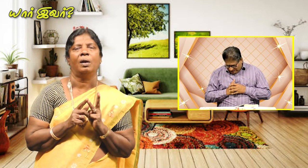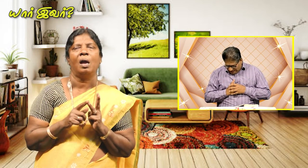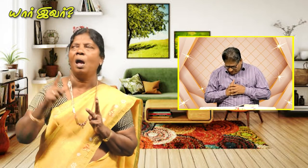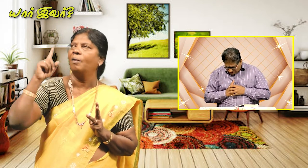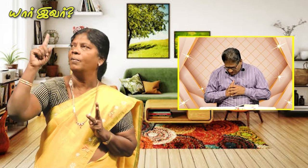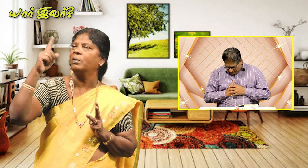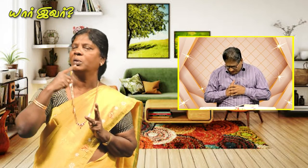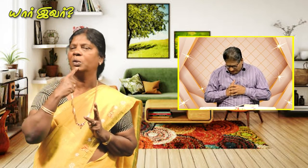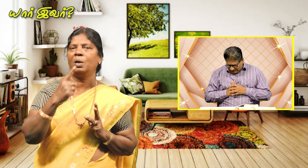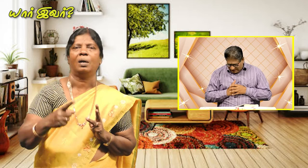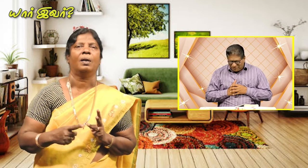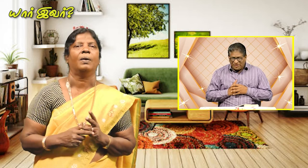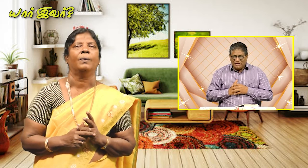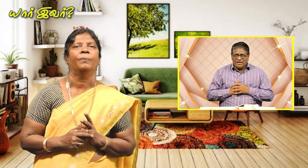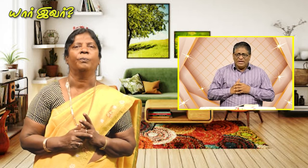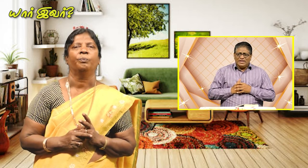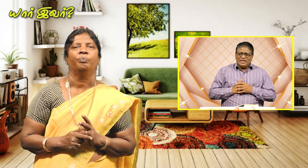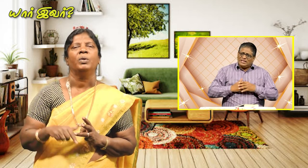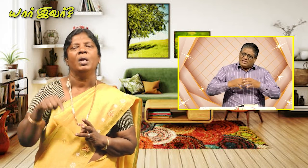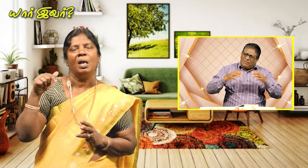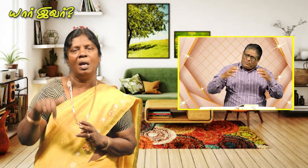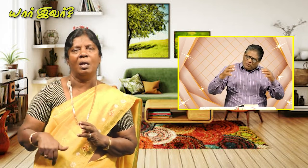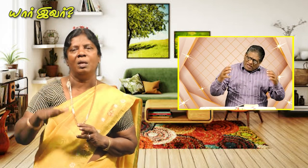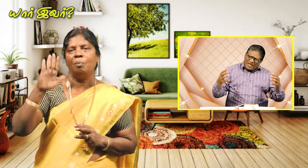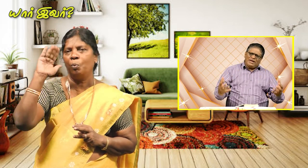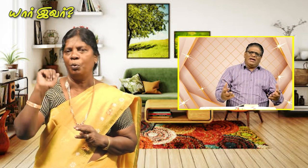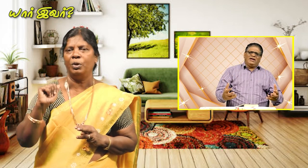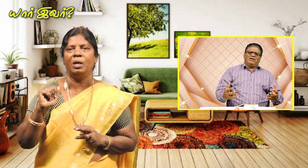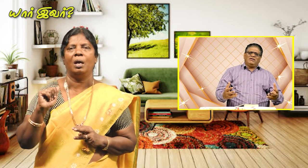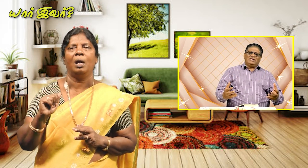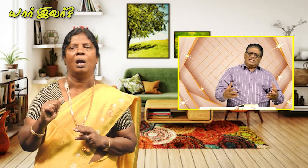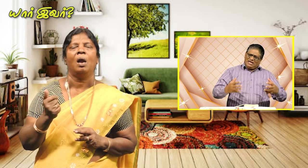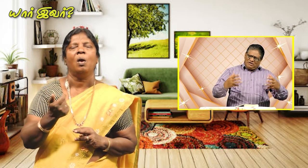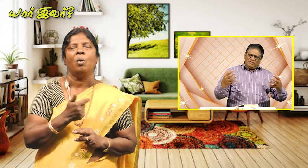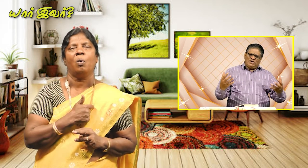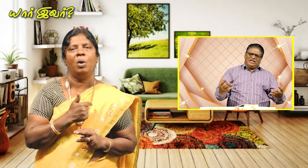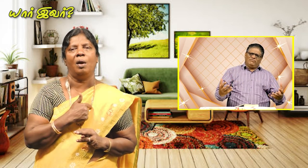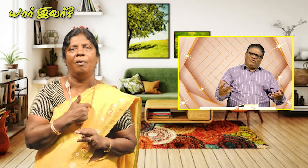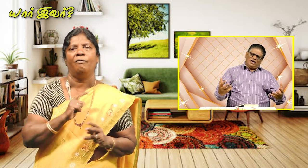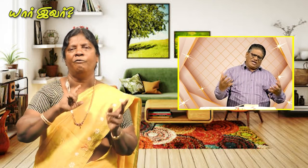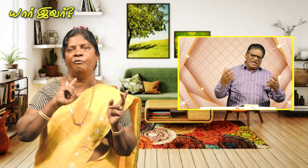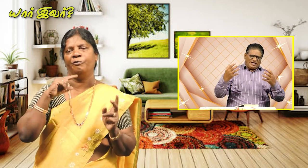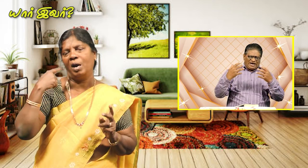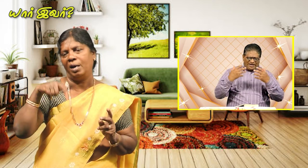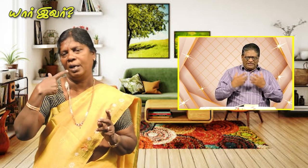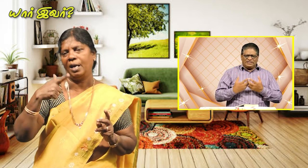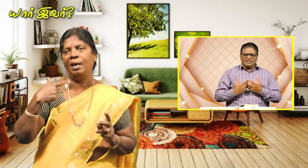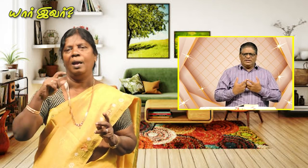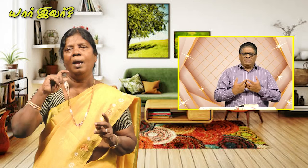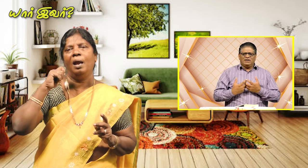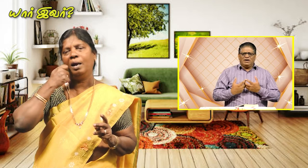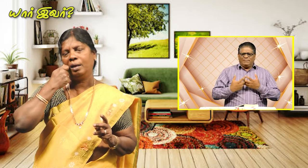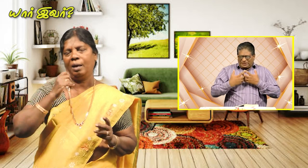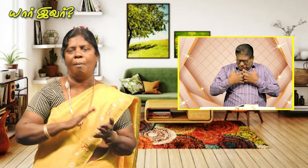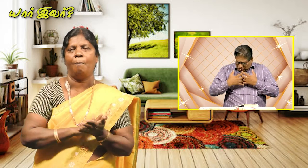மூணாவது அவர் சொல்றாரு, இந்த புதிய இயல்புகளின் வாழ்க்கையை